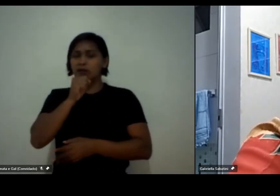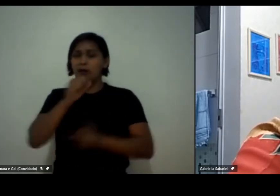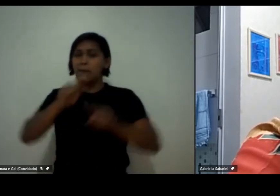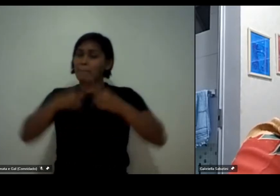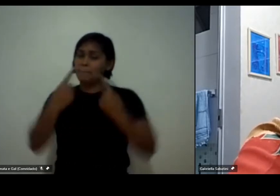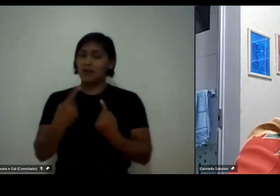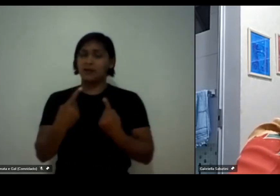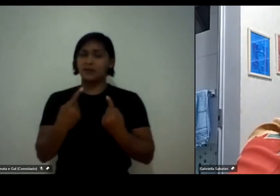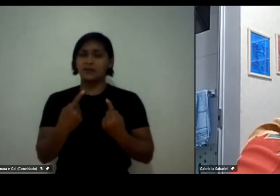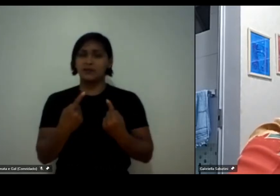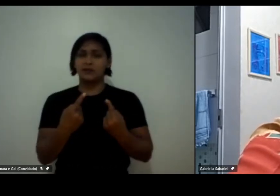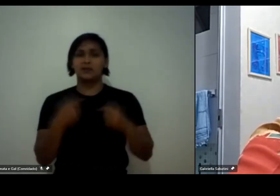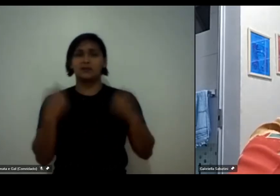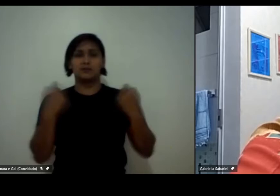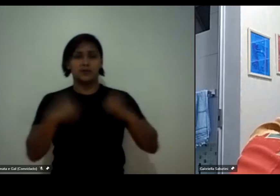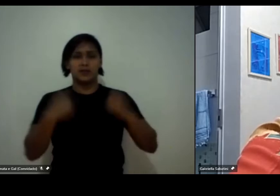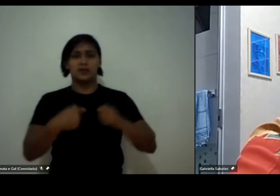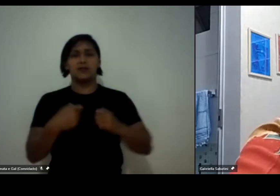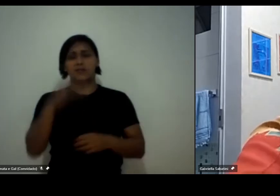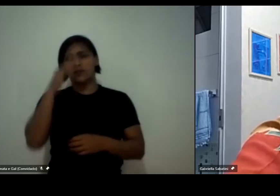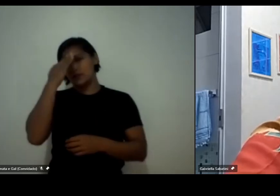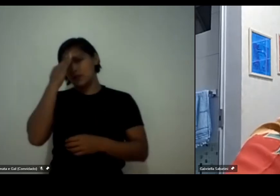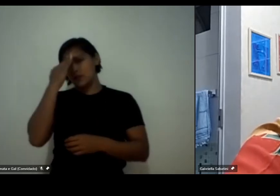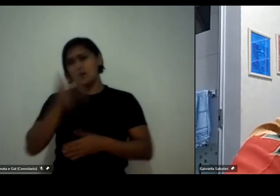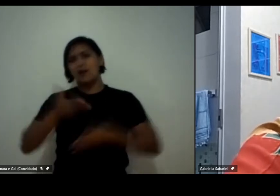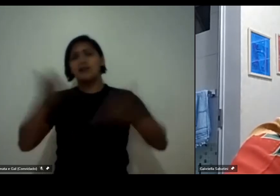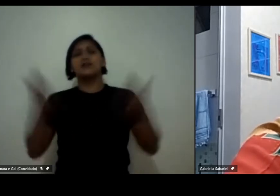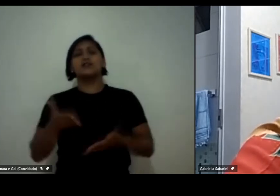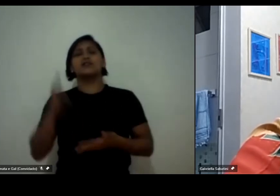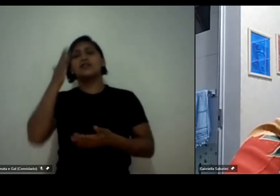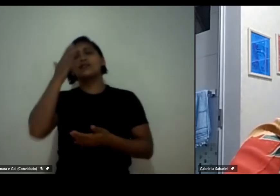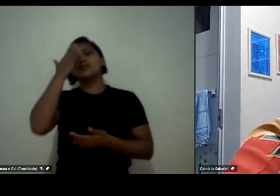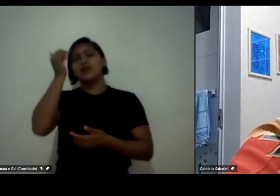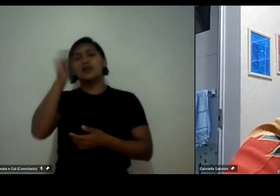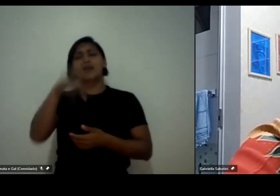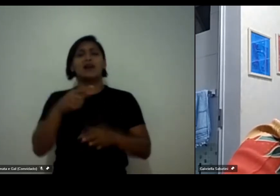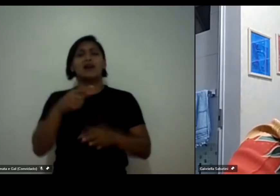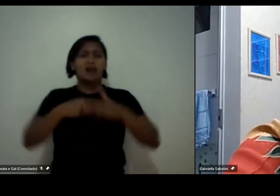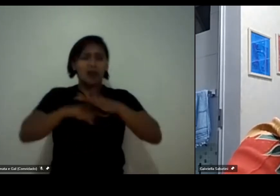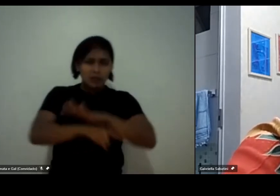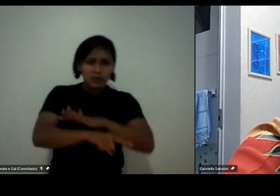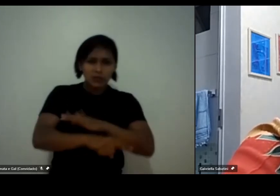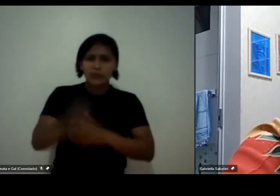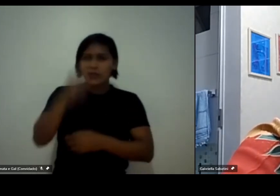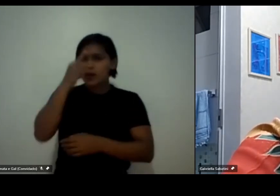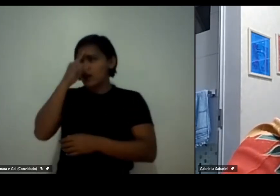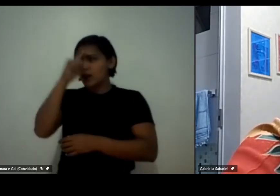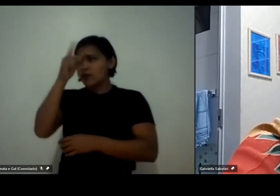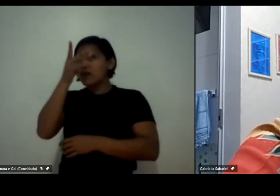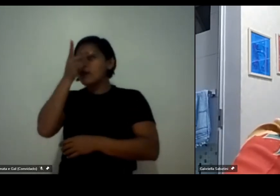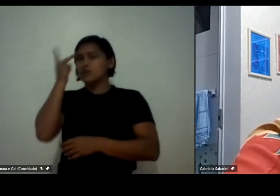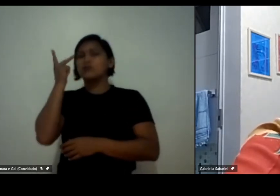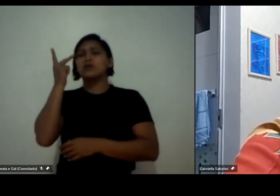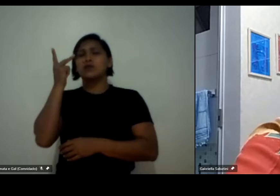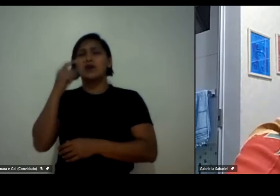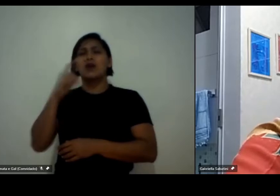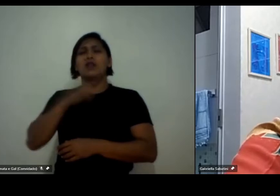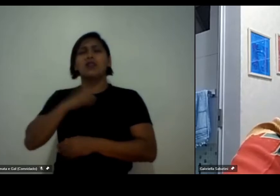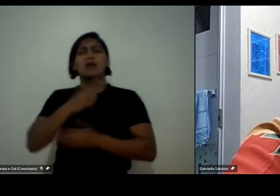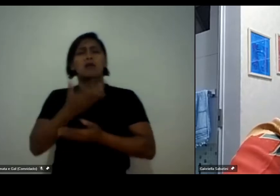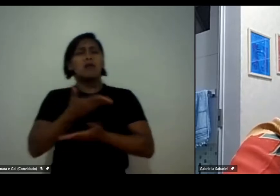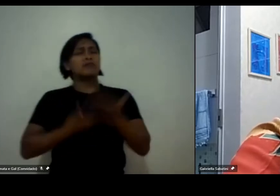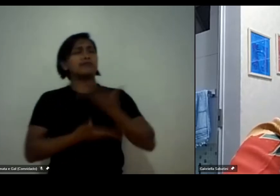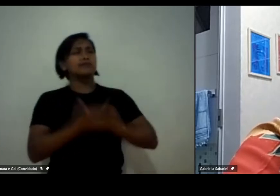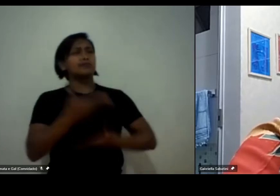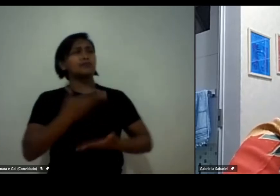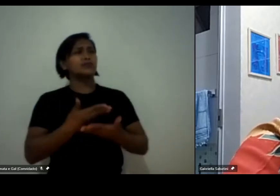Mas é inevitável. Já sei. É que, no fundo, a ideia de pessoa assim tem mais a ver com